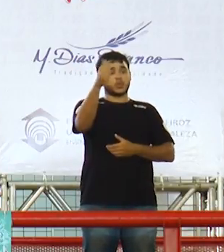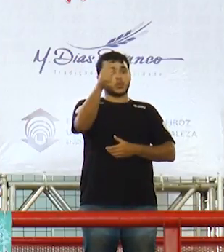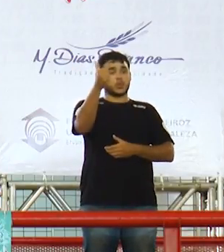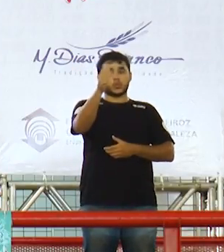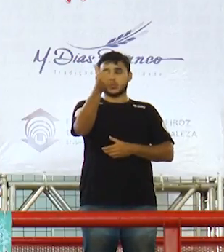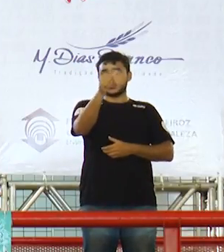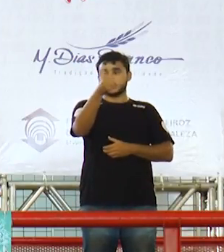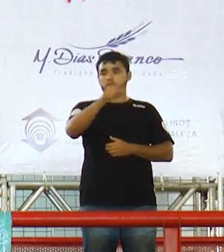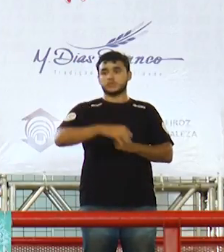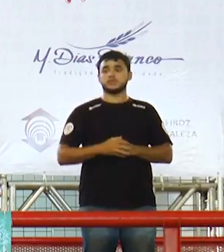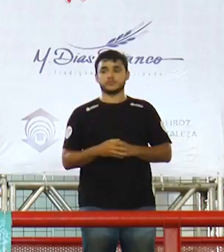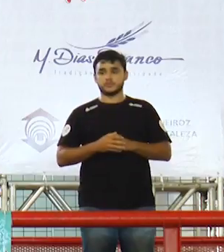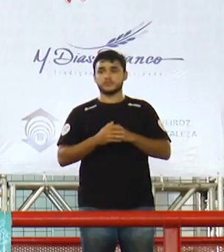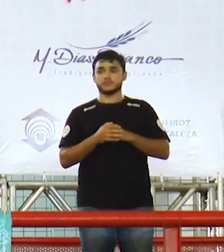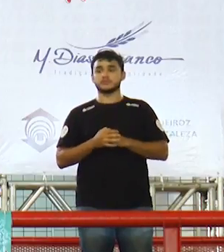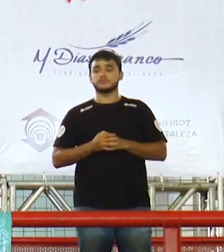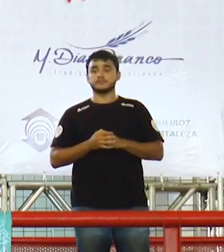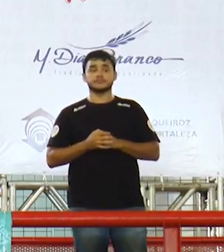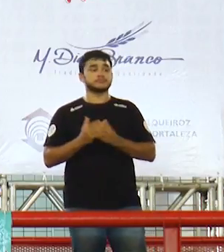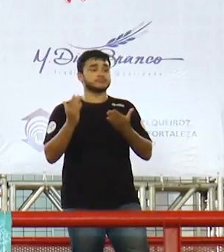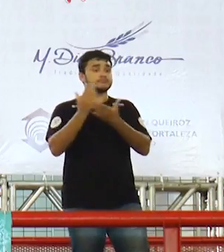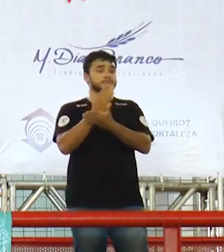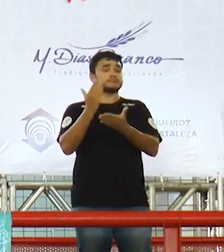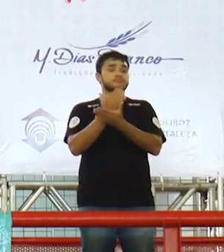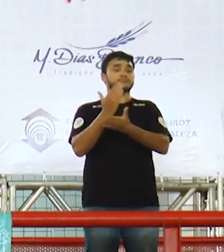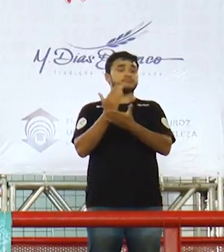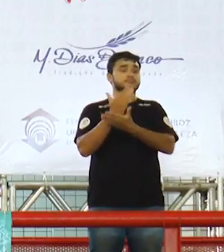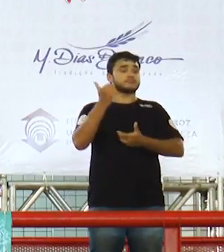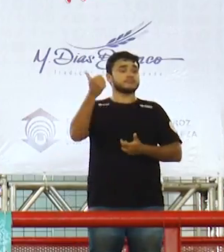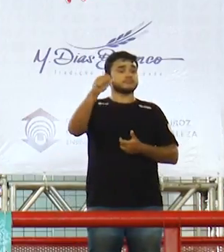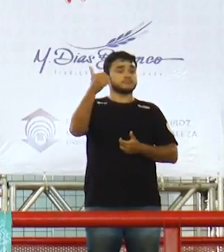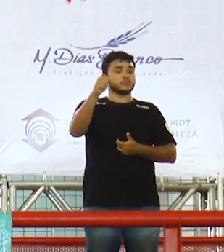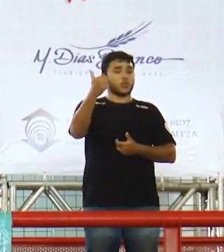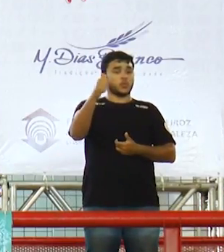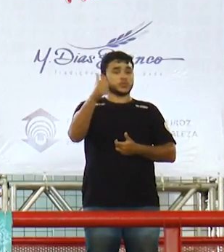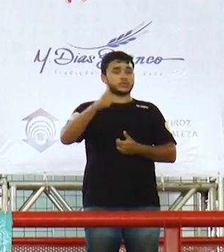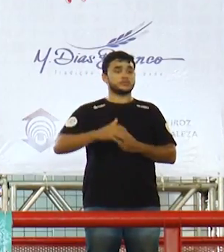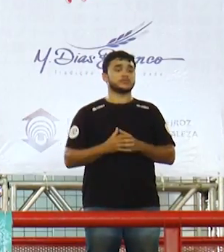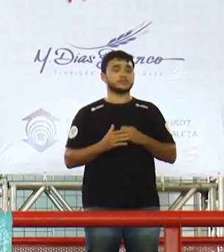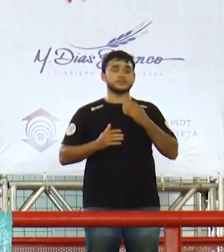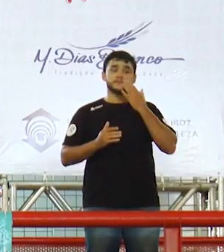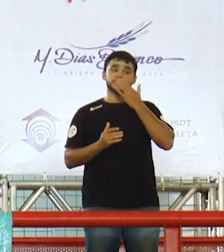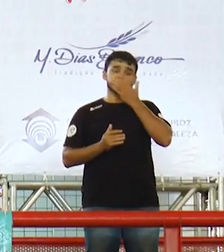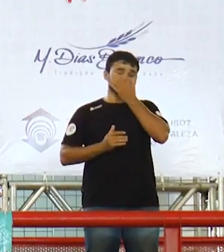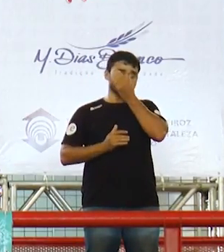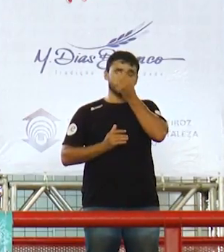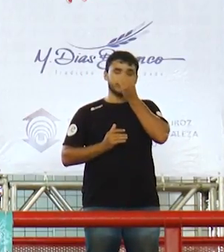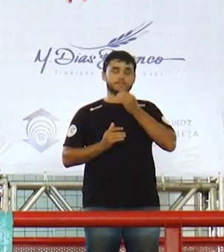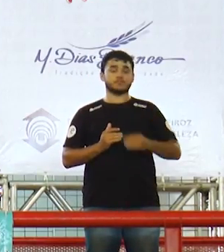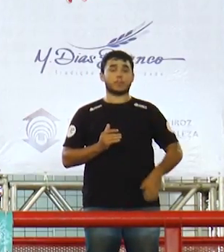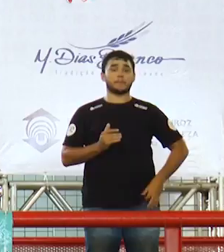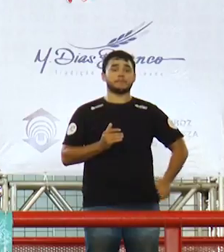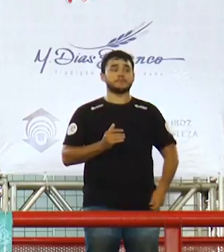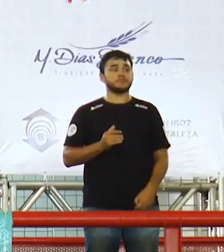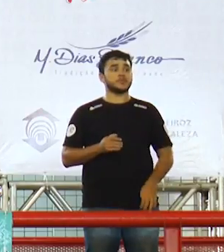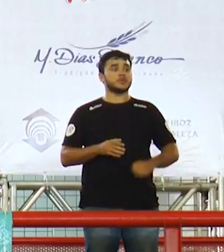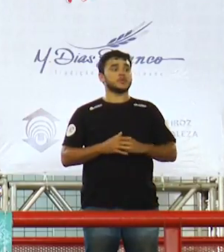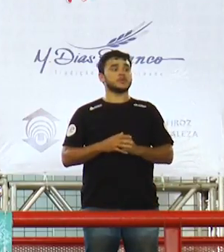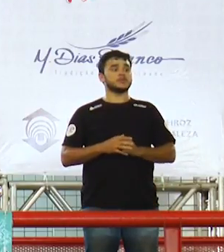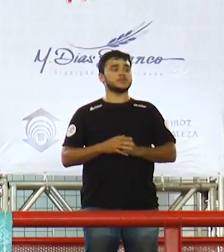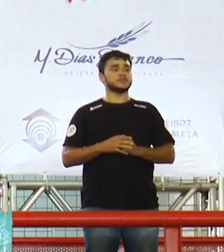seu produtivo, maravilhoso, colorido e cheiroso material. Lá no início aí na